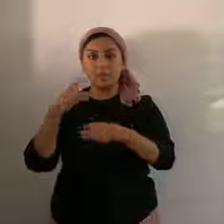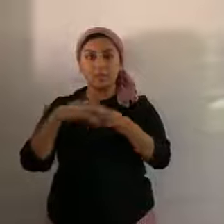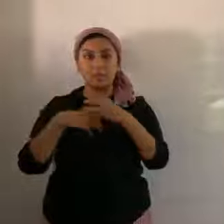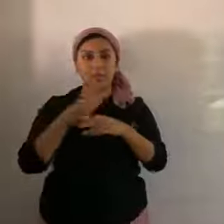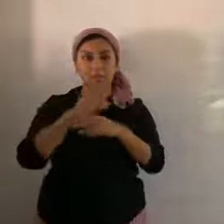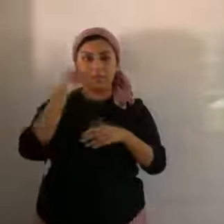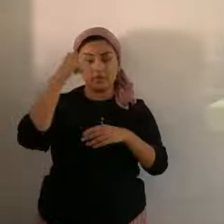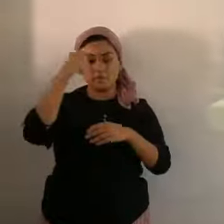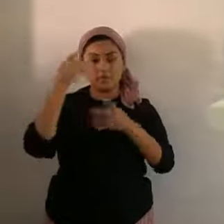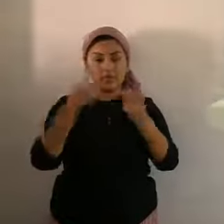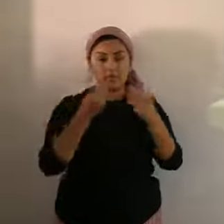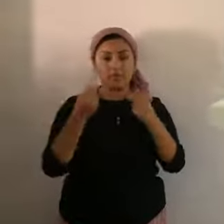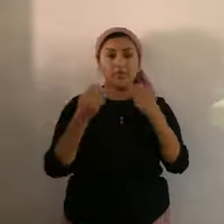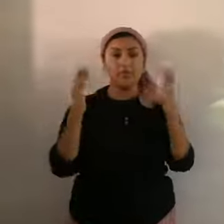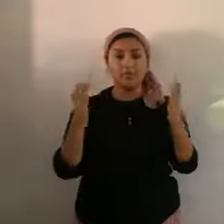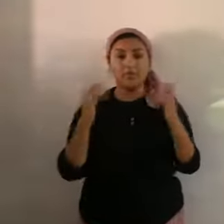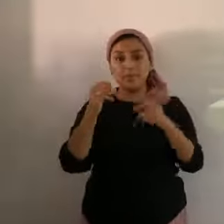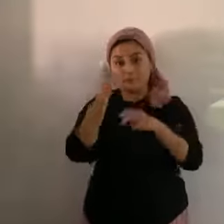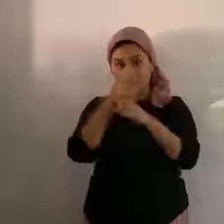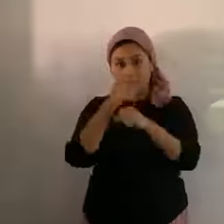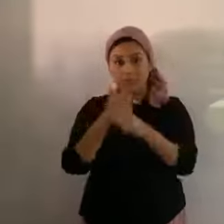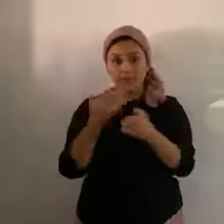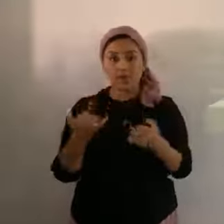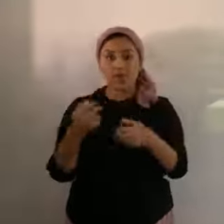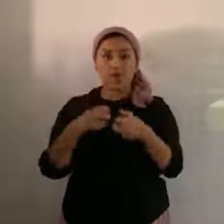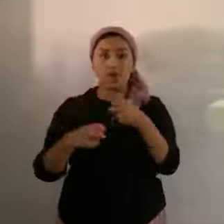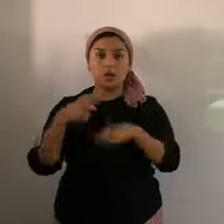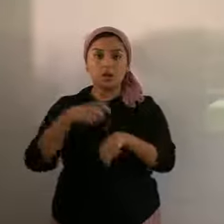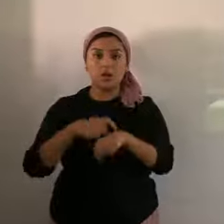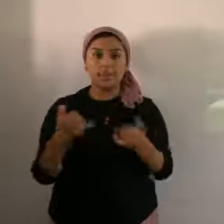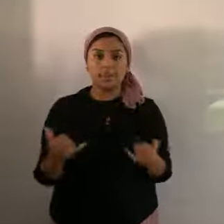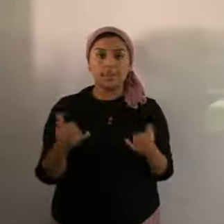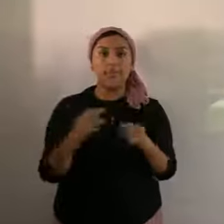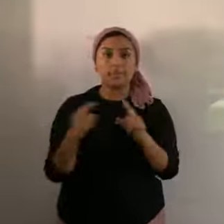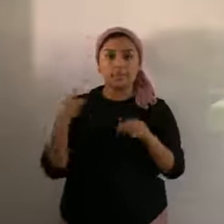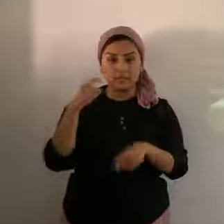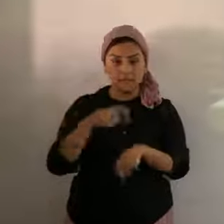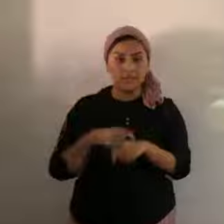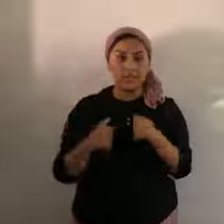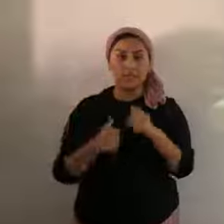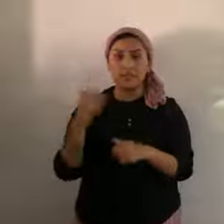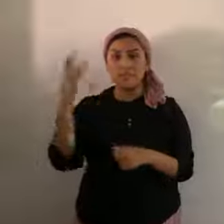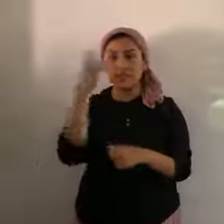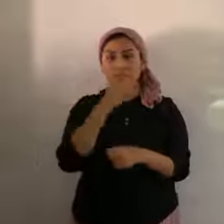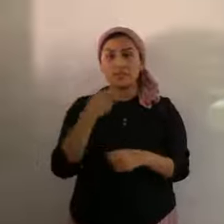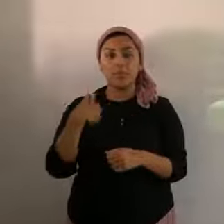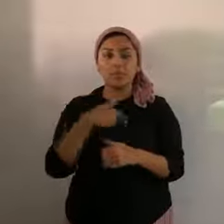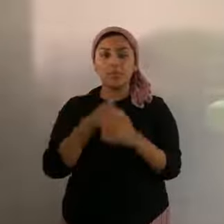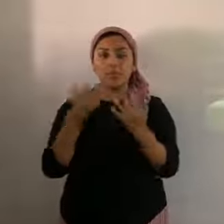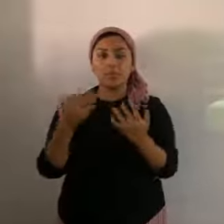mundial. Amados, es un tiempo difícil, pero es el tiempo más precioso porque estamos